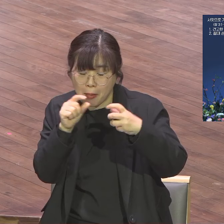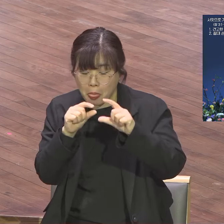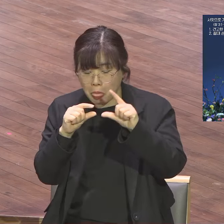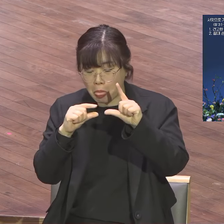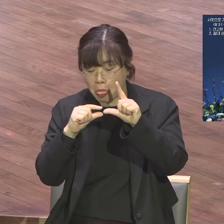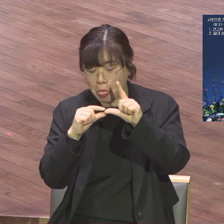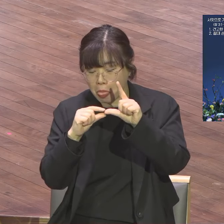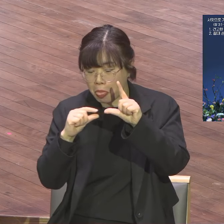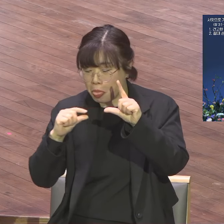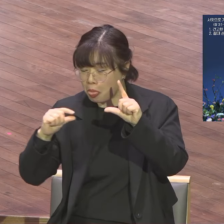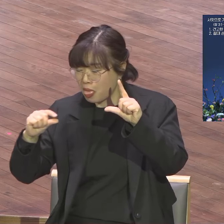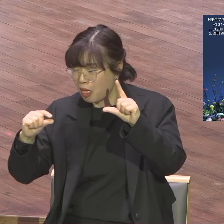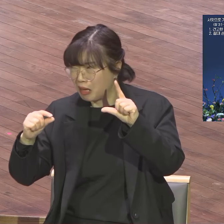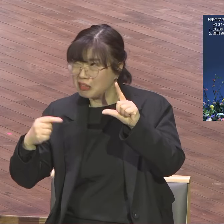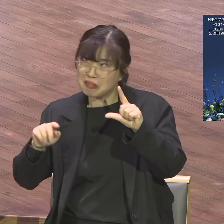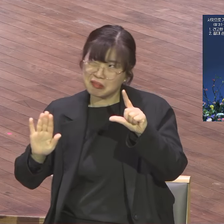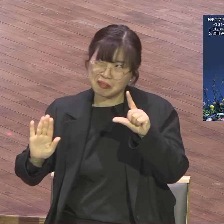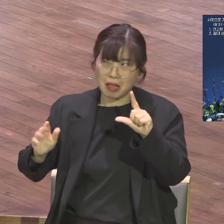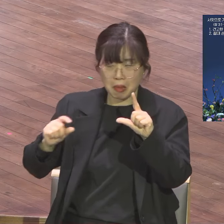세상한테 바보같이